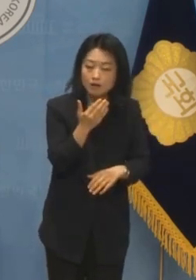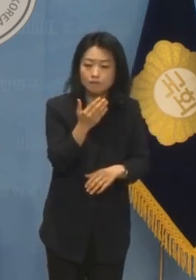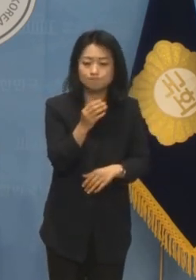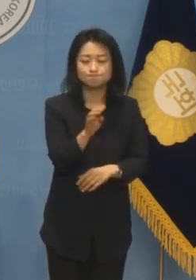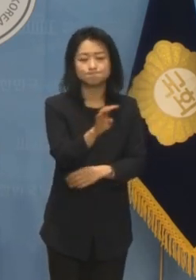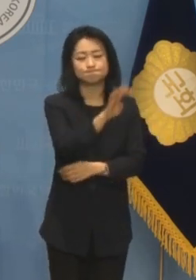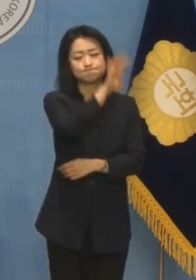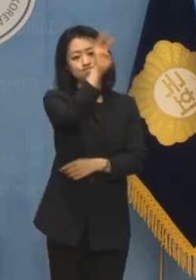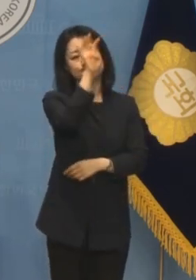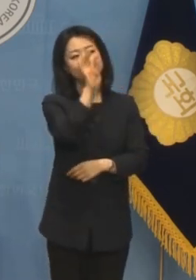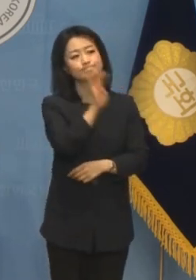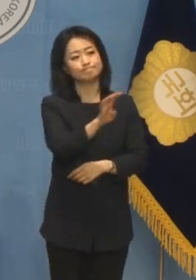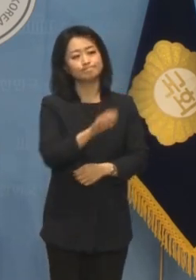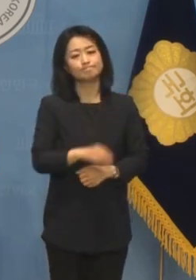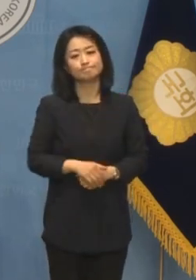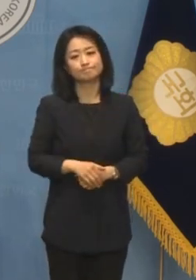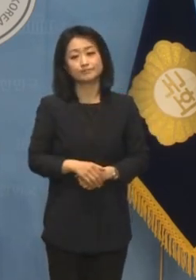같습니까?